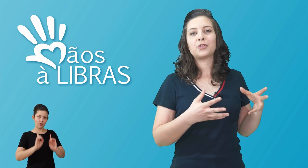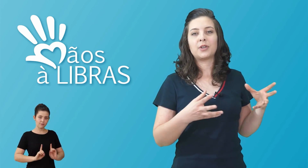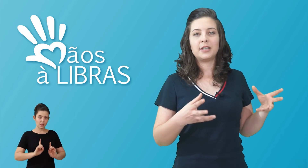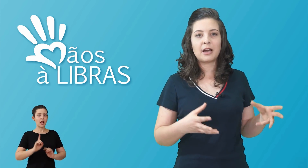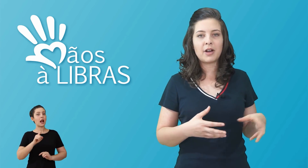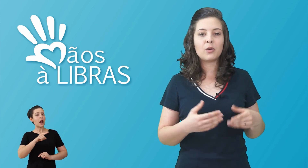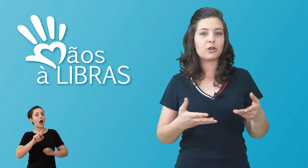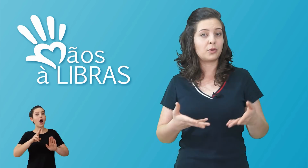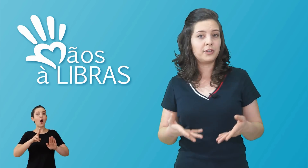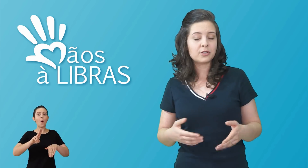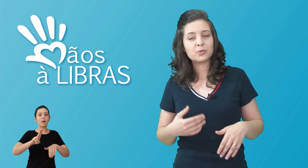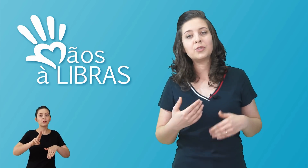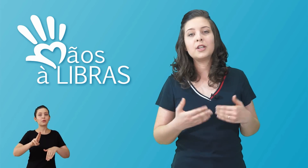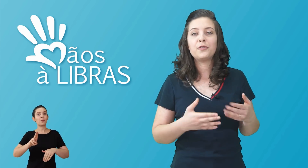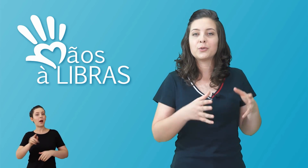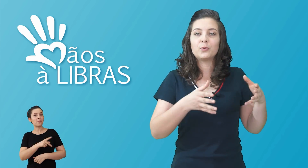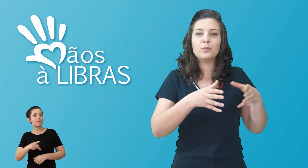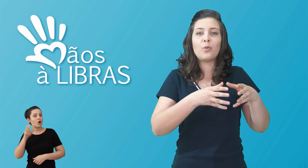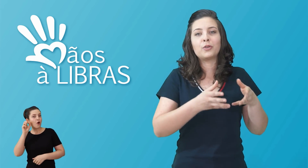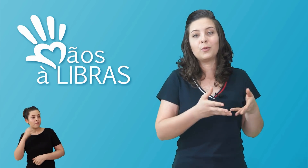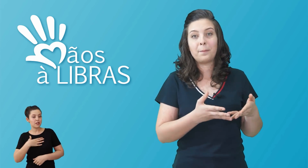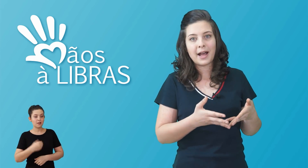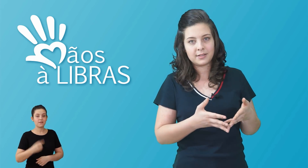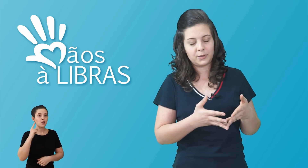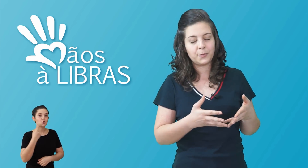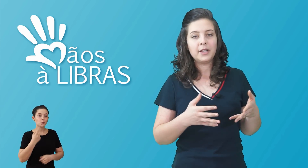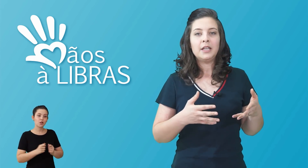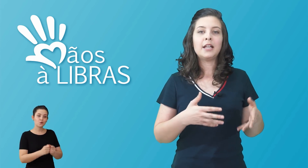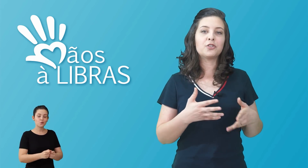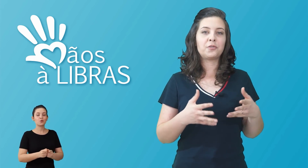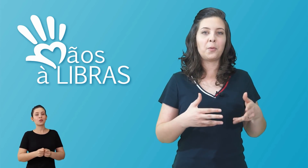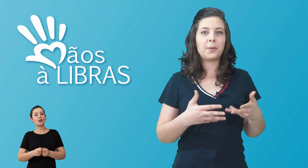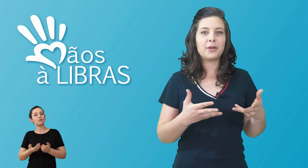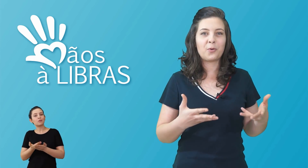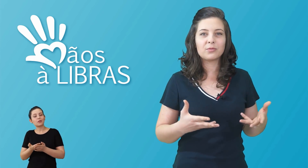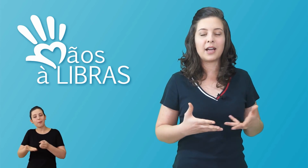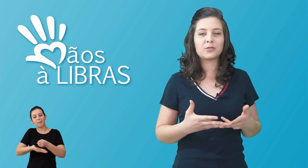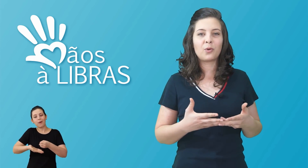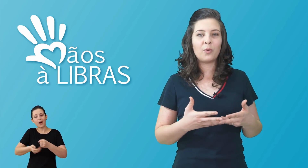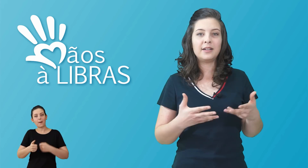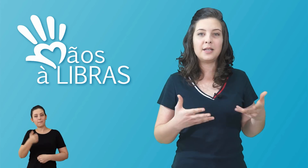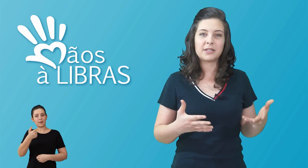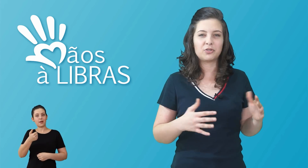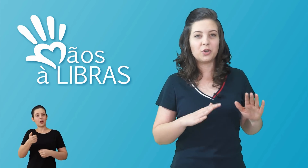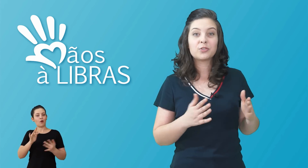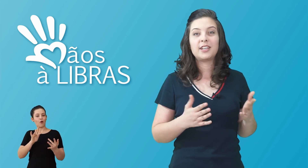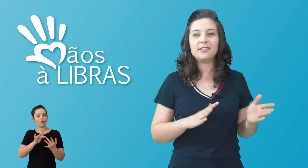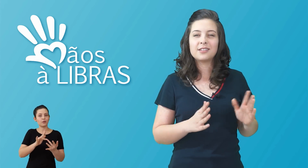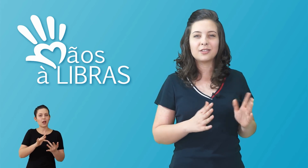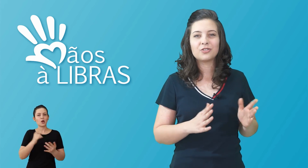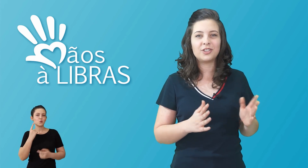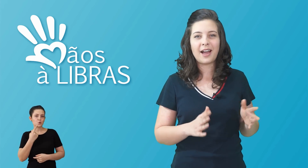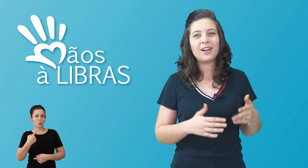uma professora ali dava aula com a sua filha surda e eu fiz um módulo básico. E ali eu tive meu primeiro contato com a Libras, eu tinha